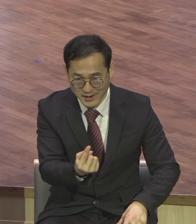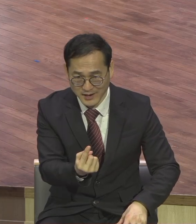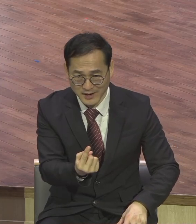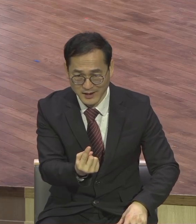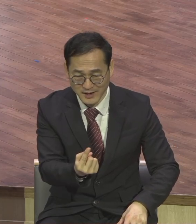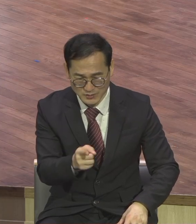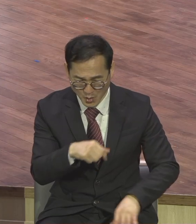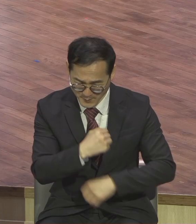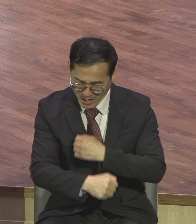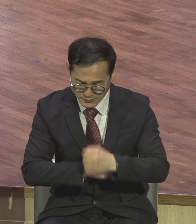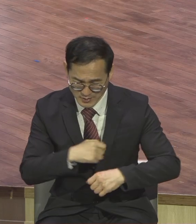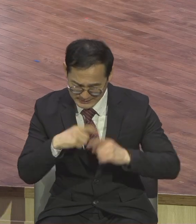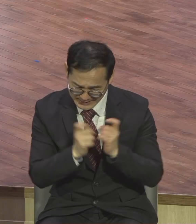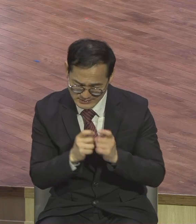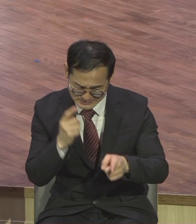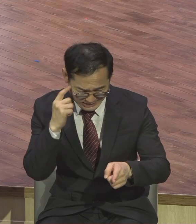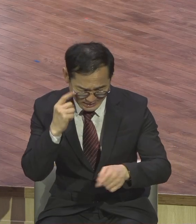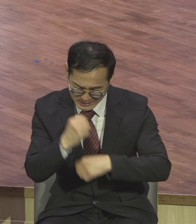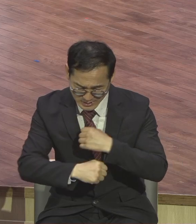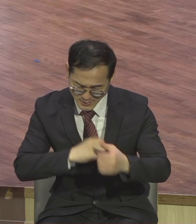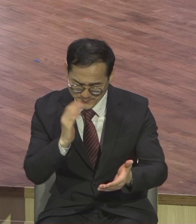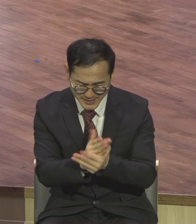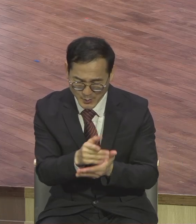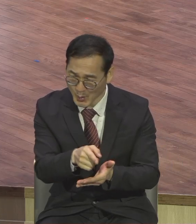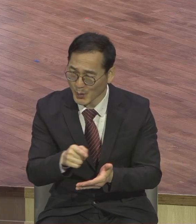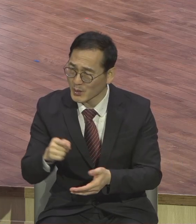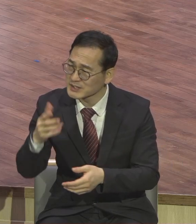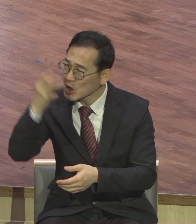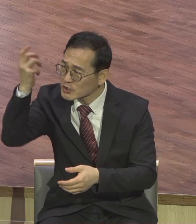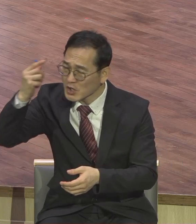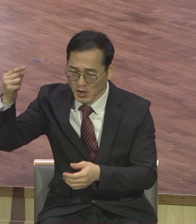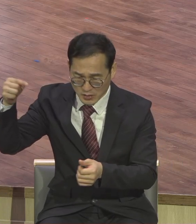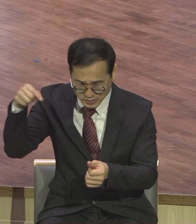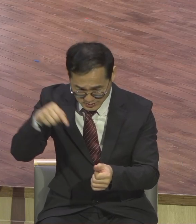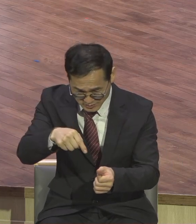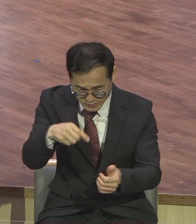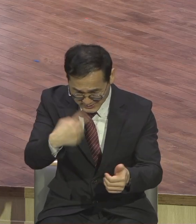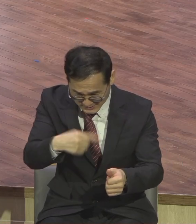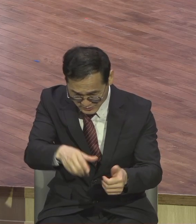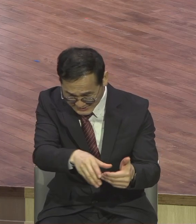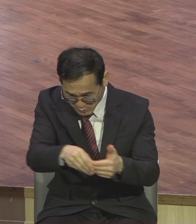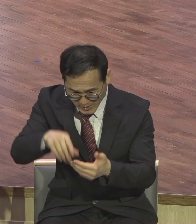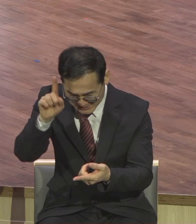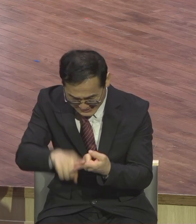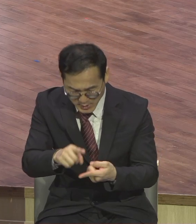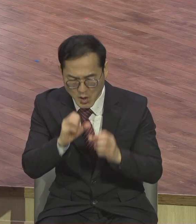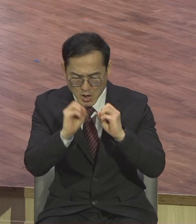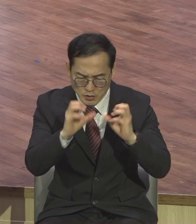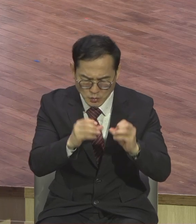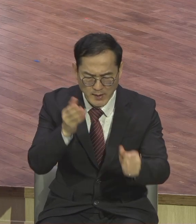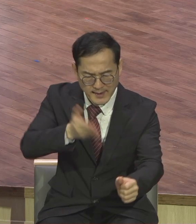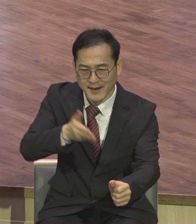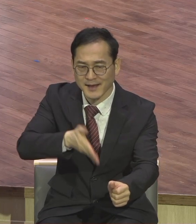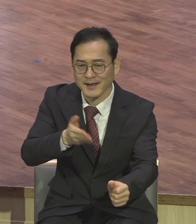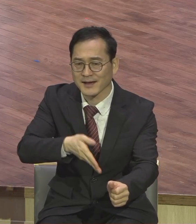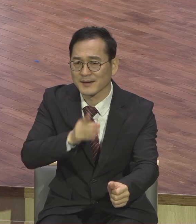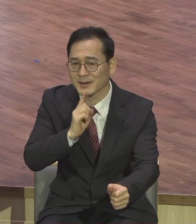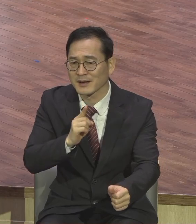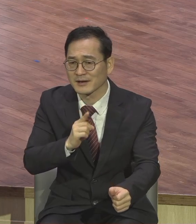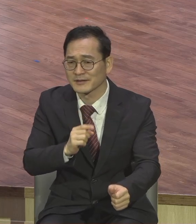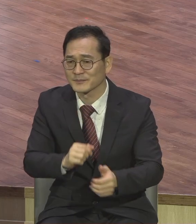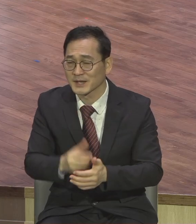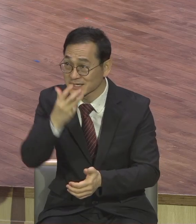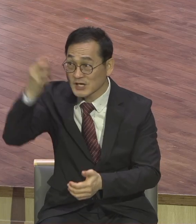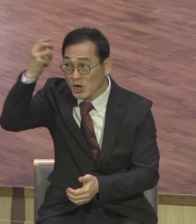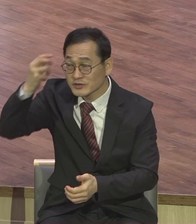네 마음대로 말하지 말고 성령인도 받고 말하는 거예요. 성령인도 받고 행동하는 겁니다. 성령인도 받고 그래야